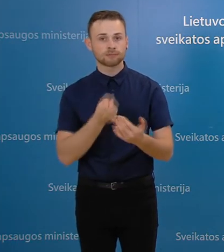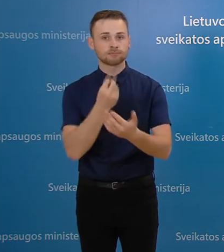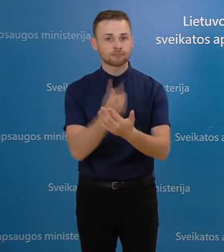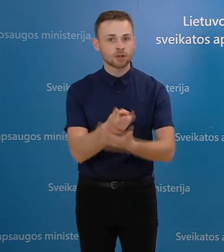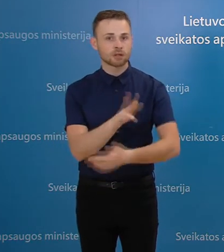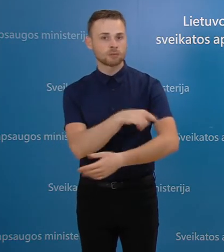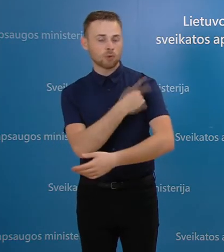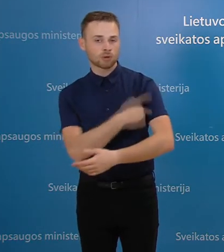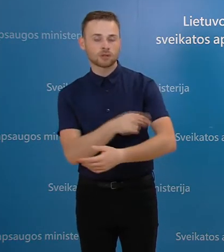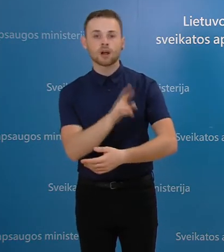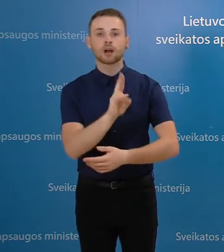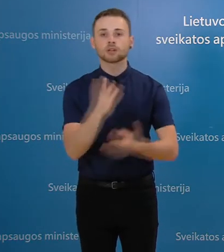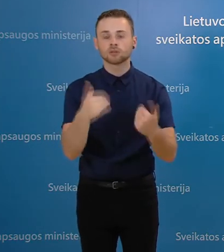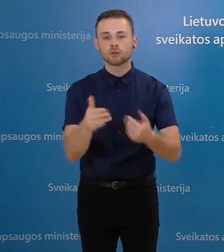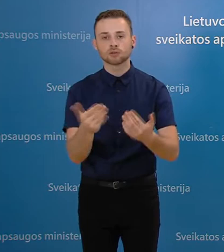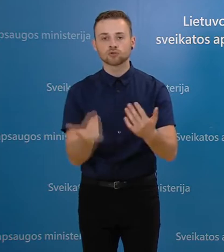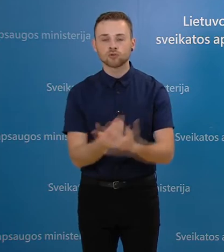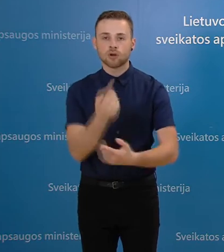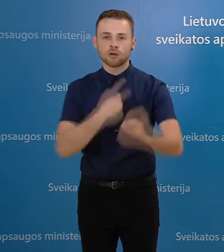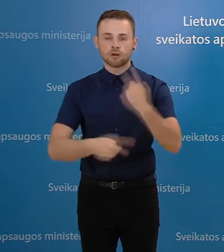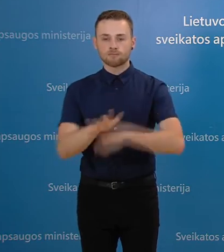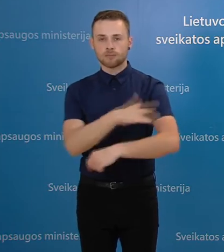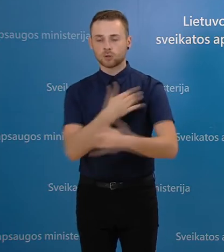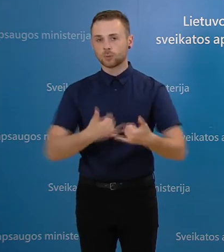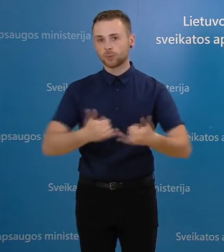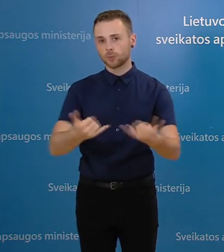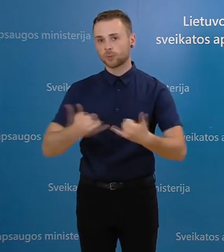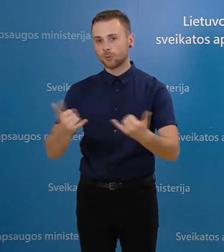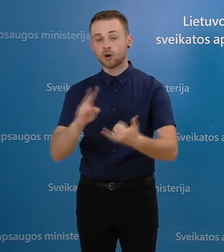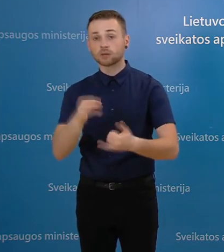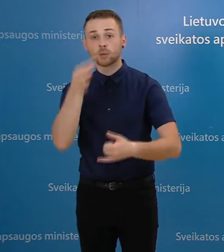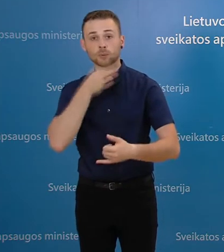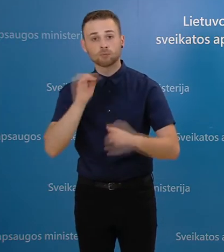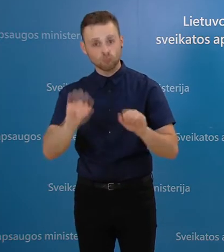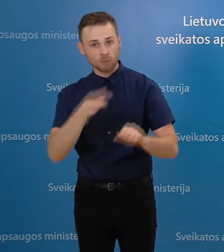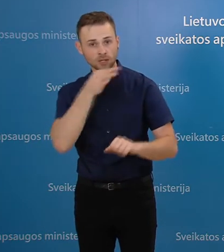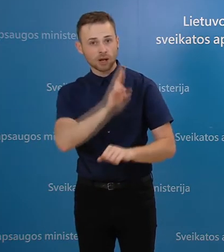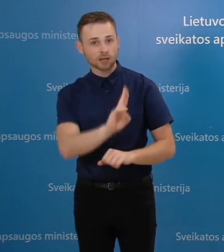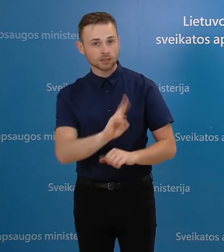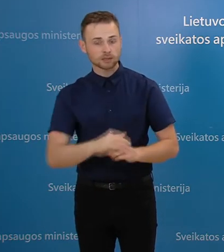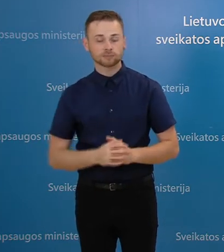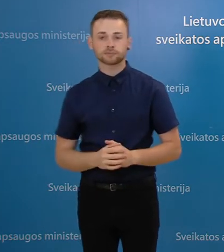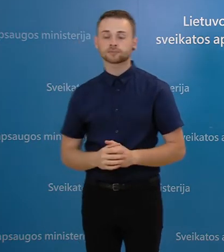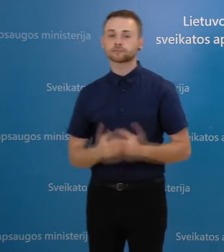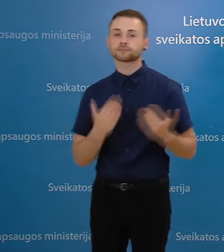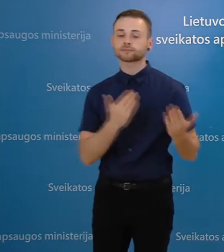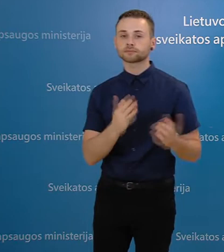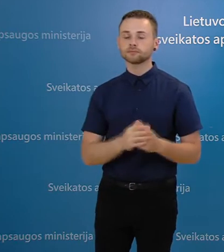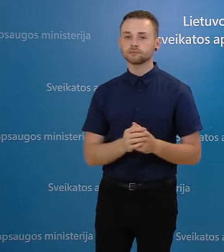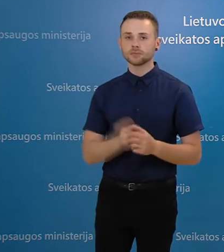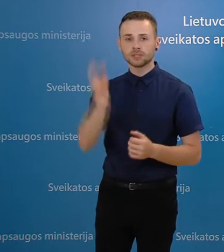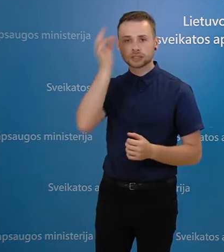planinės paslaugas, jie yra netnaujinusių, gal galite paminėti didžiausias gydymo įstaigas? Na, konkrečių įstaigų